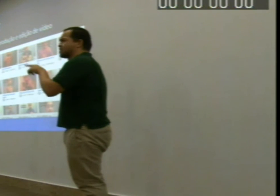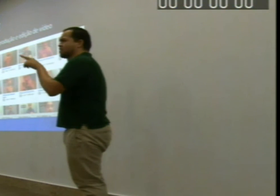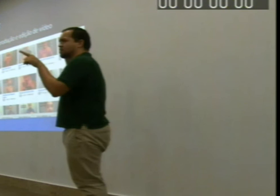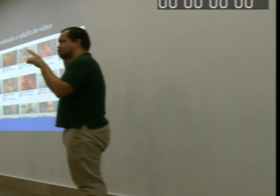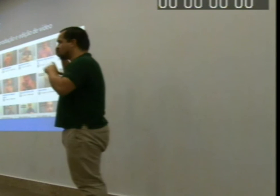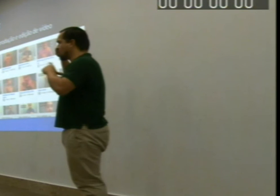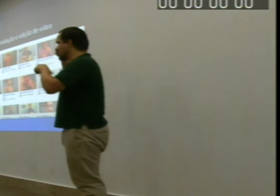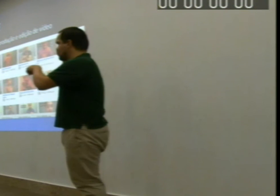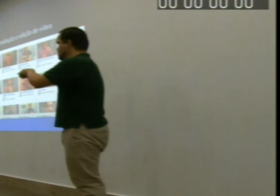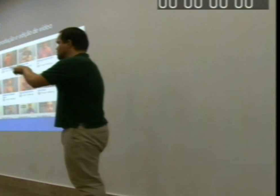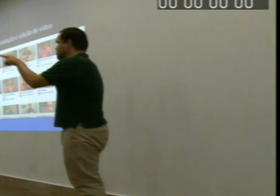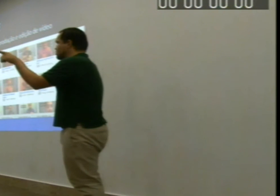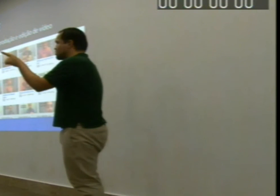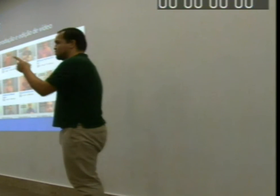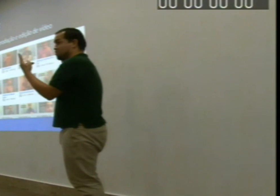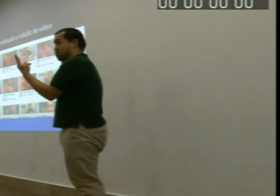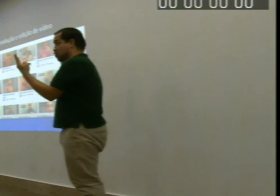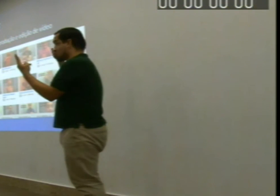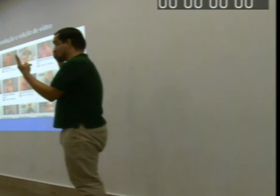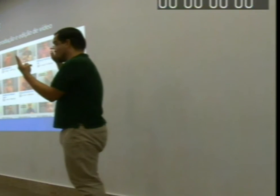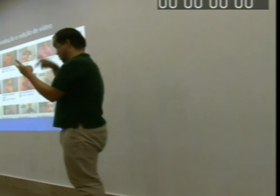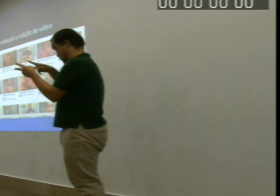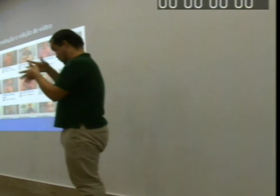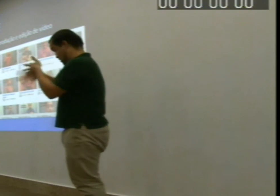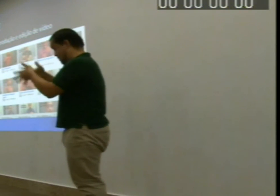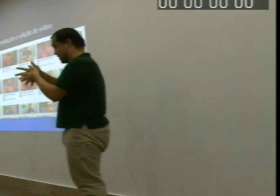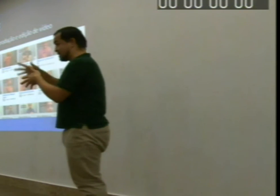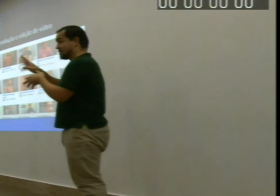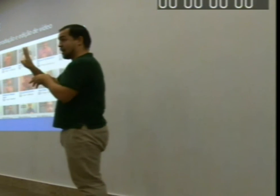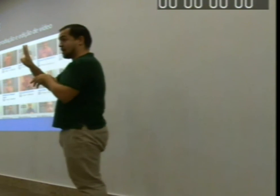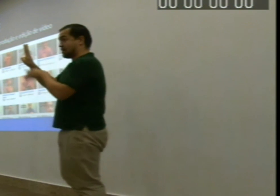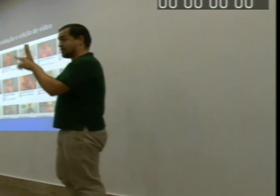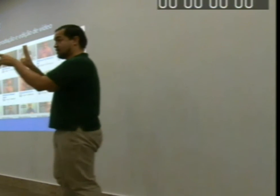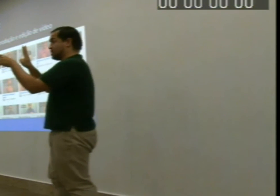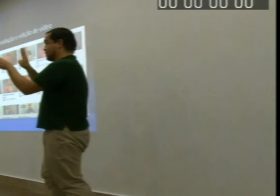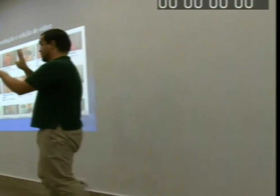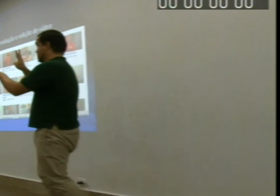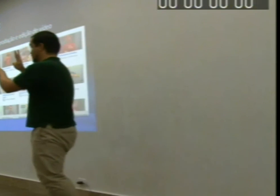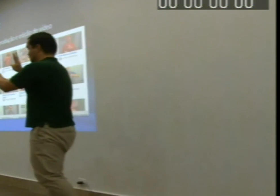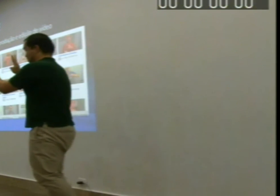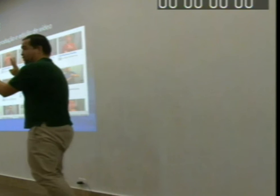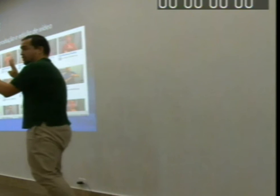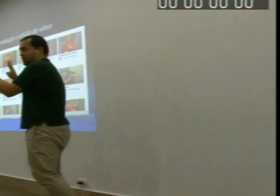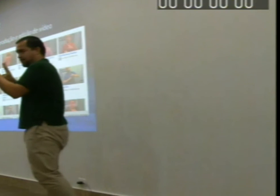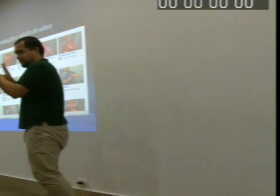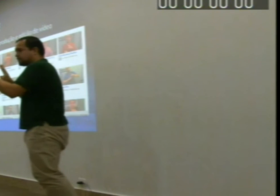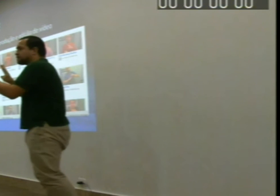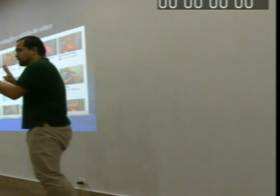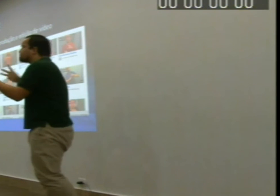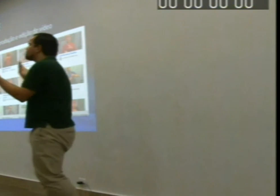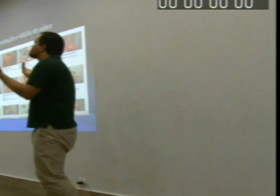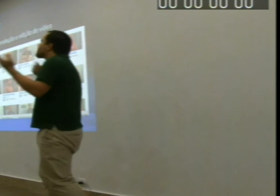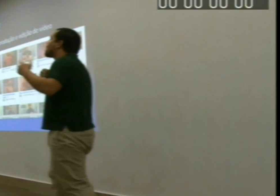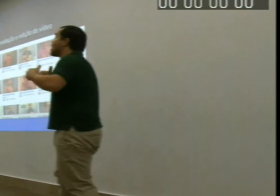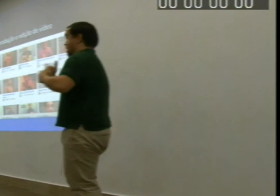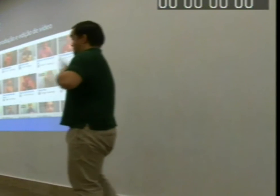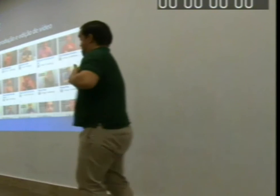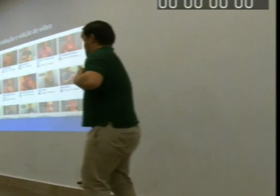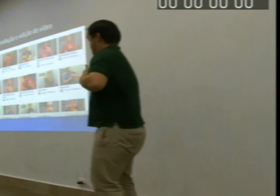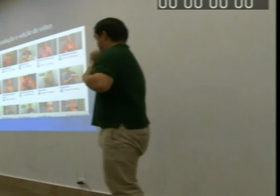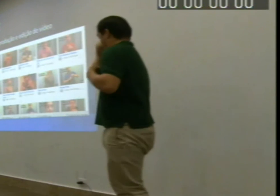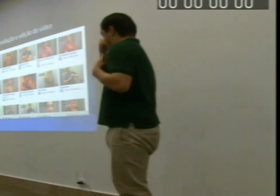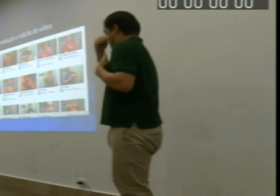libras Professor suro de dois só vocês você também